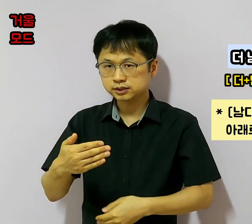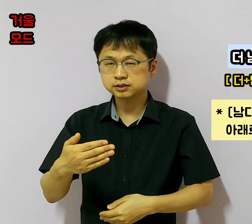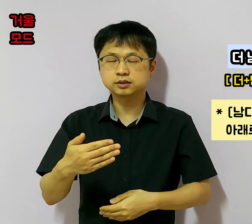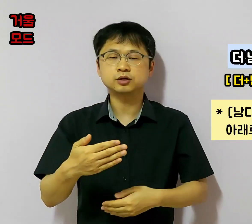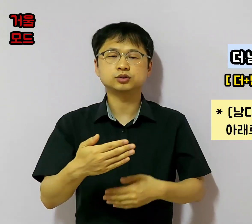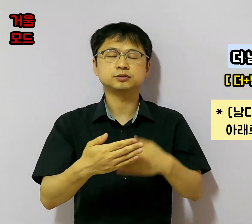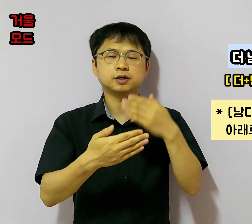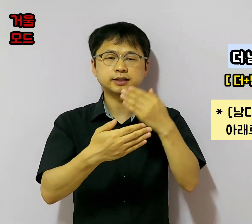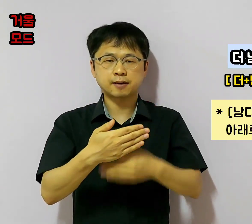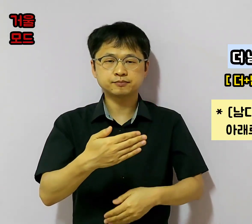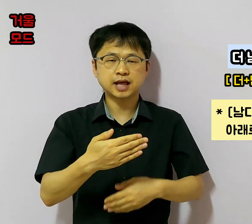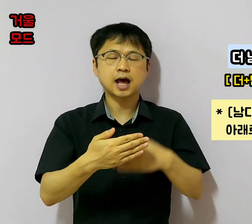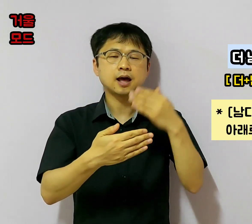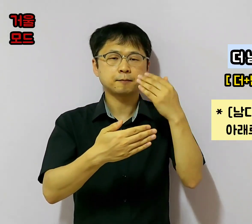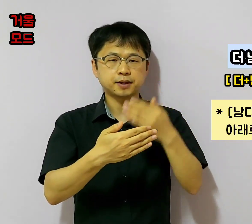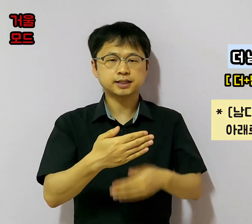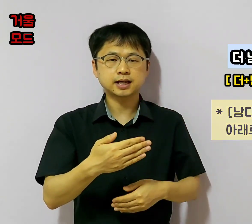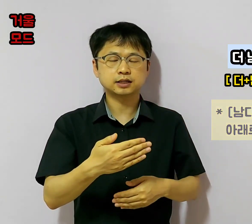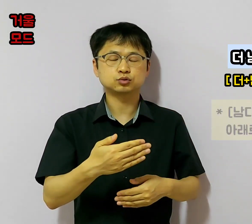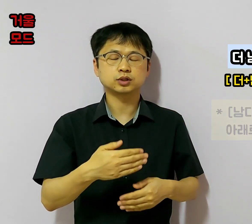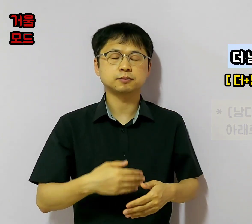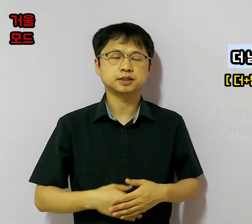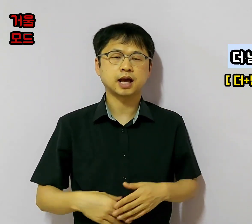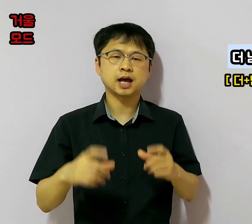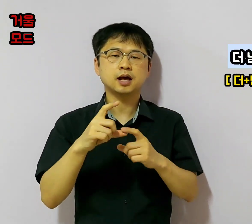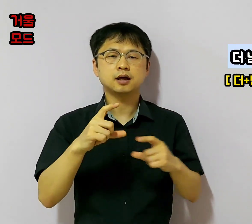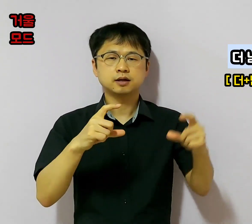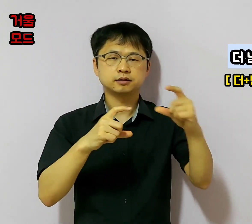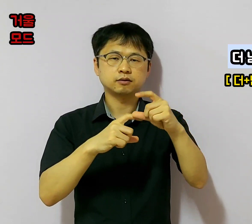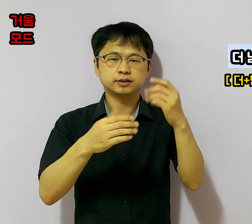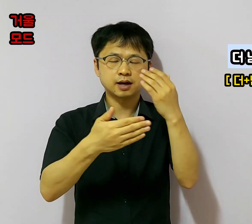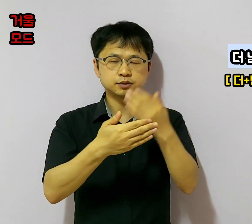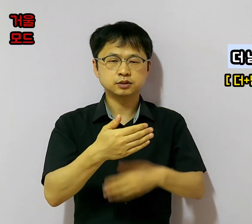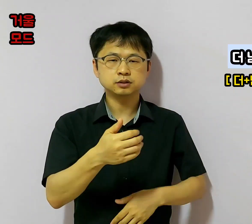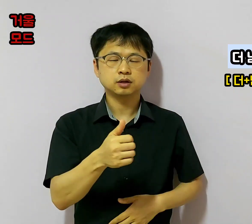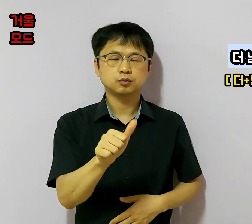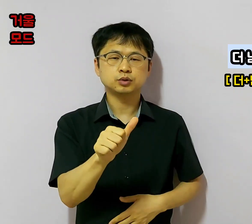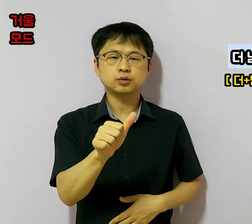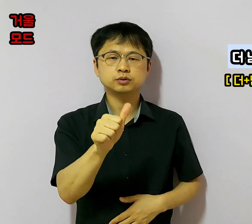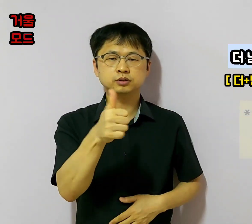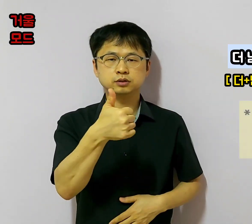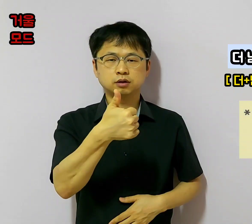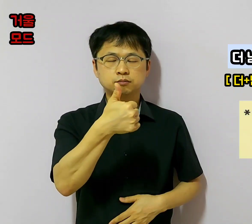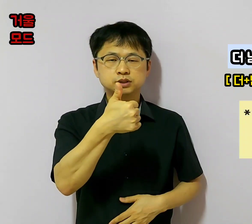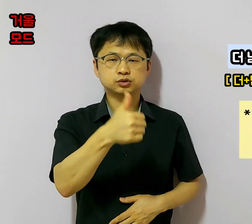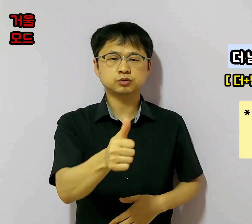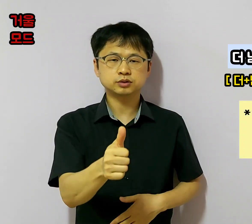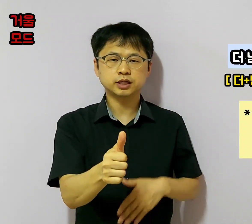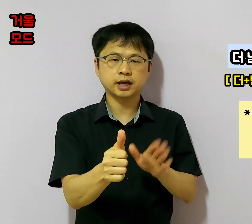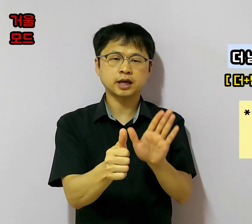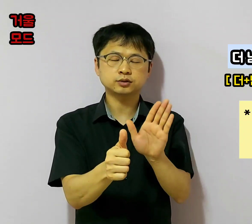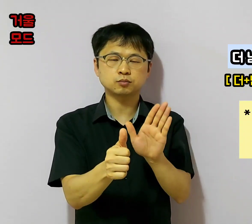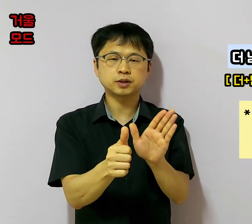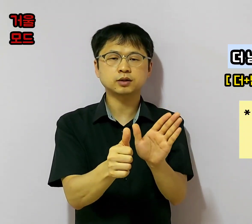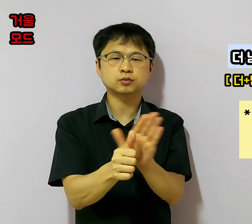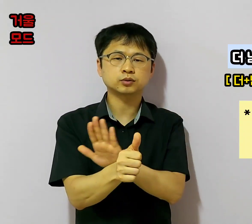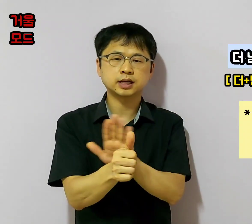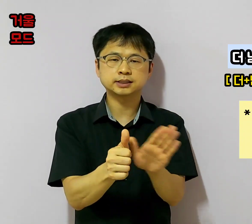스쳐 내려주시면 남다 빼다라는 소가 됩니다. 더 남은 위로는 엄지주먹 뒤에 손바닥으로